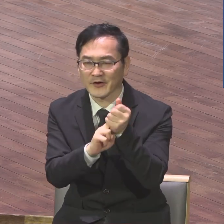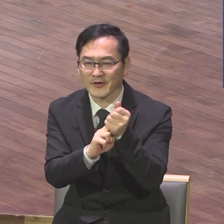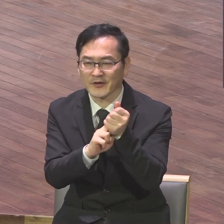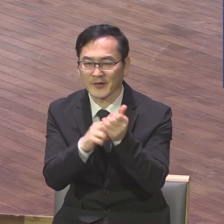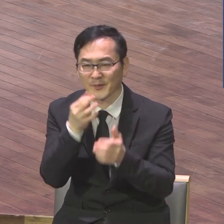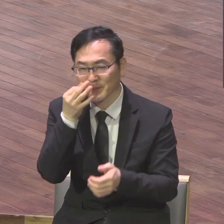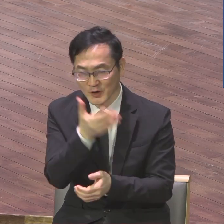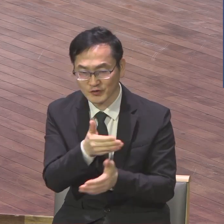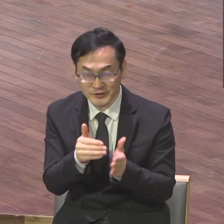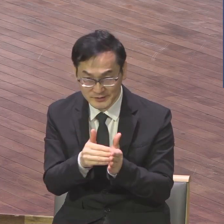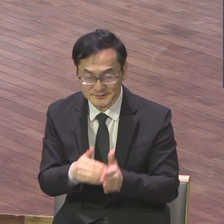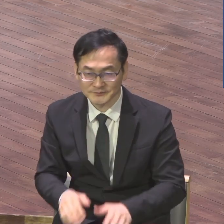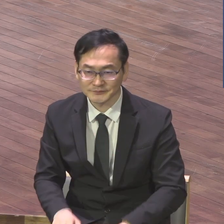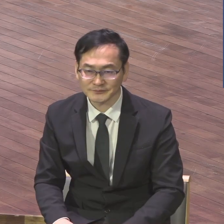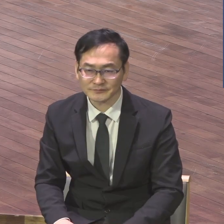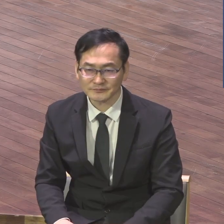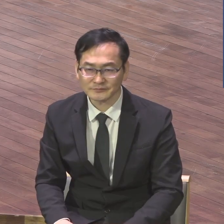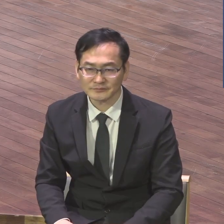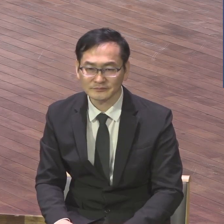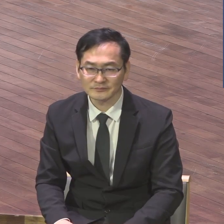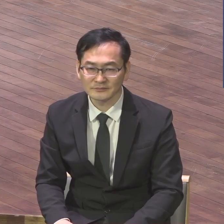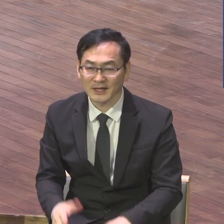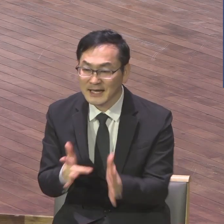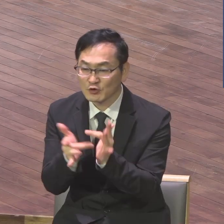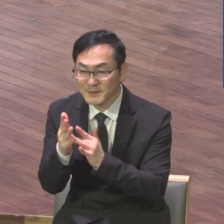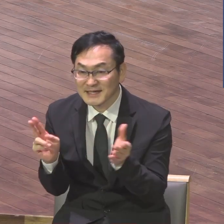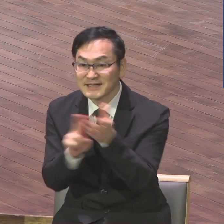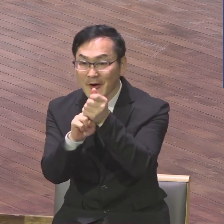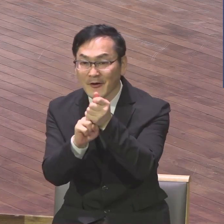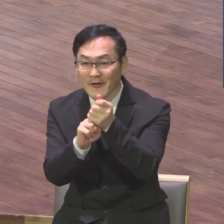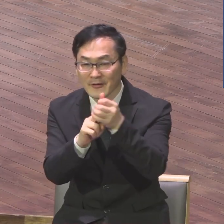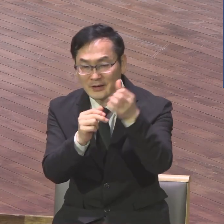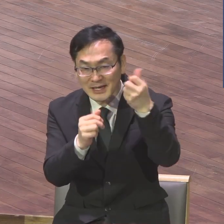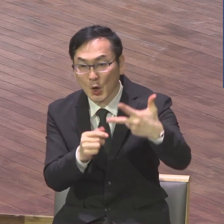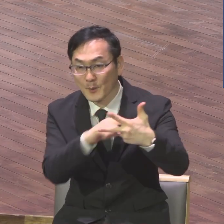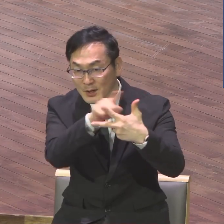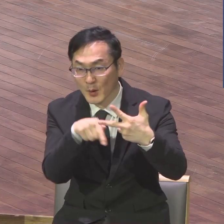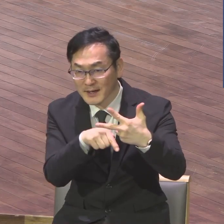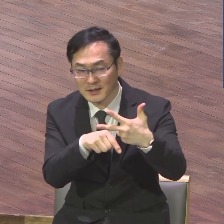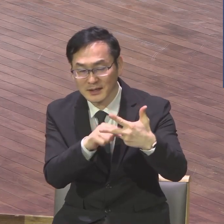대표적으로 기록된 7가지 표적 중에 마지막 부분이에요.